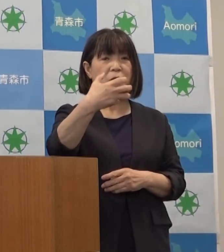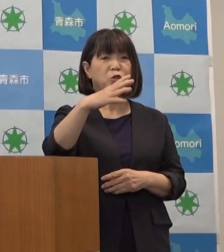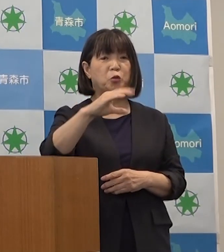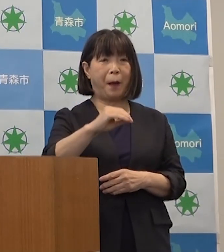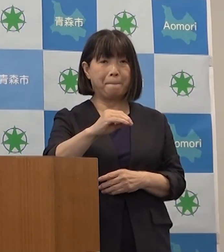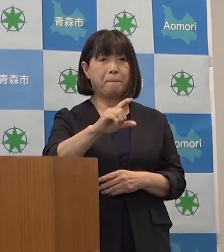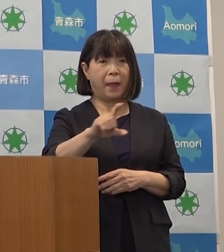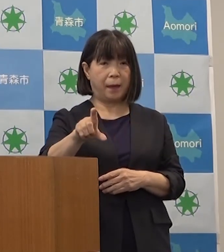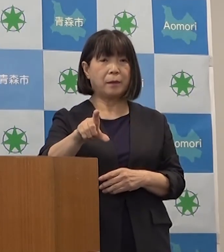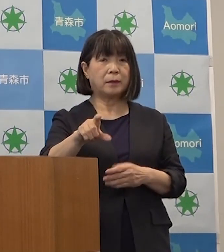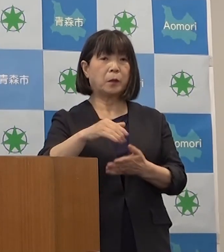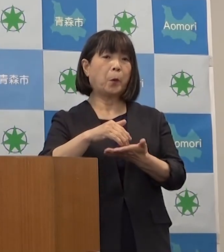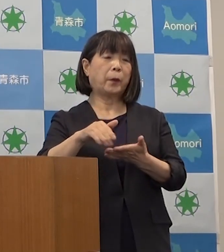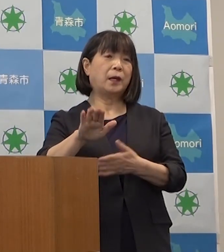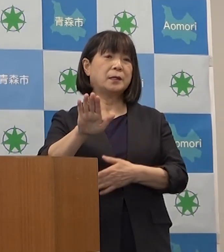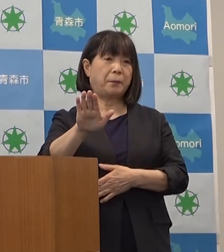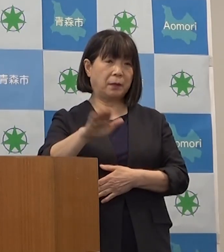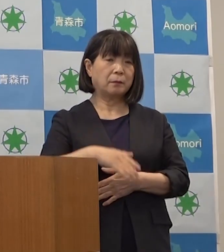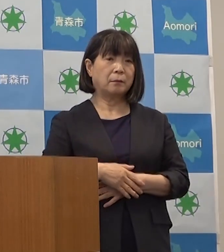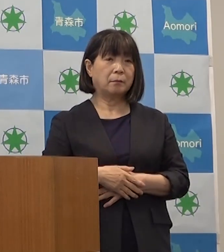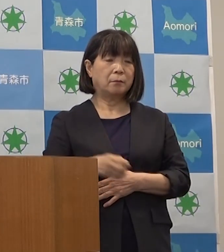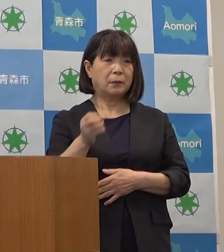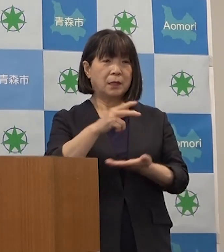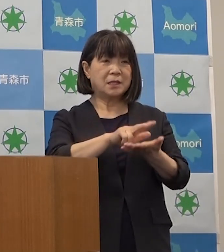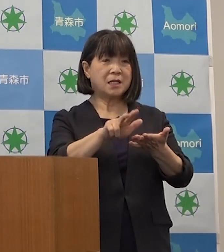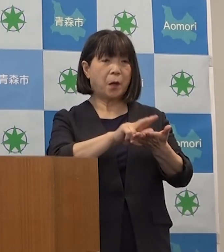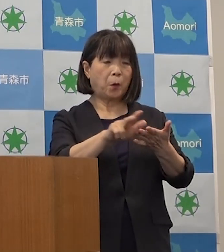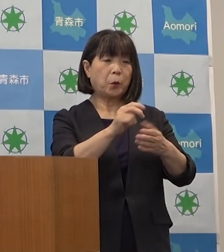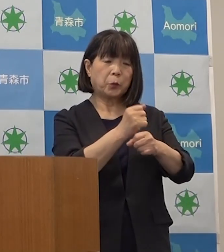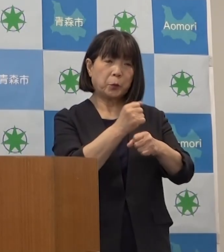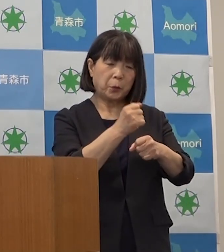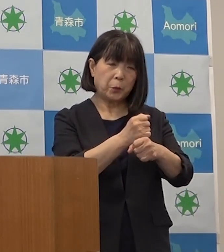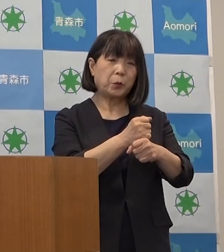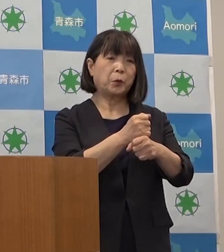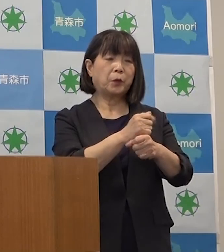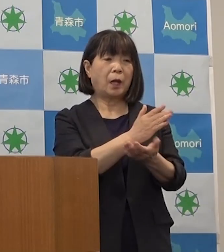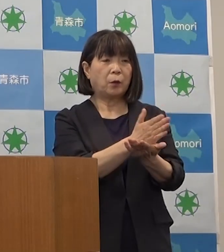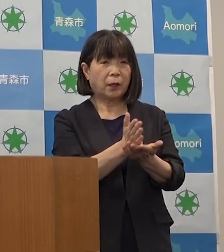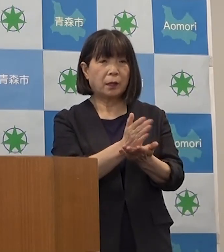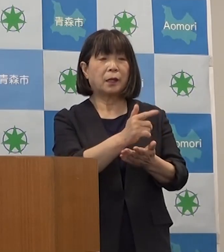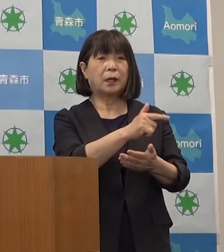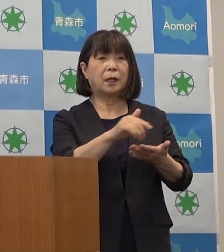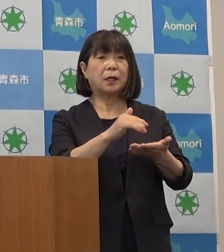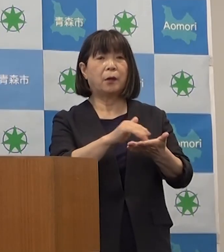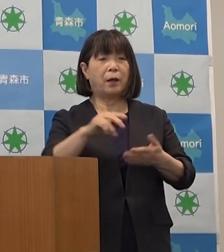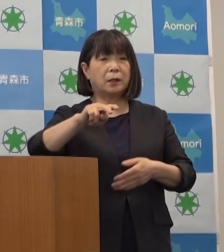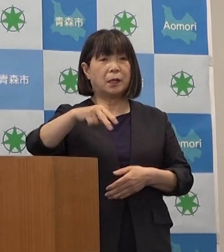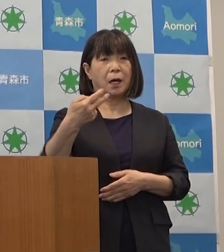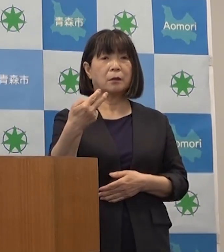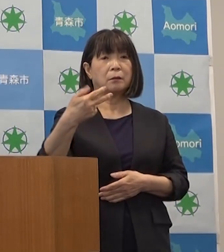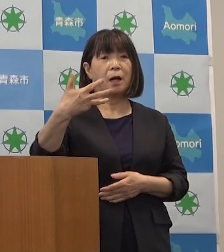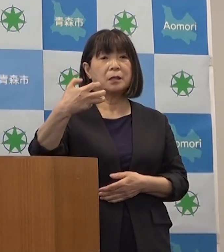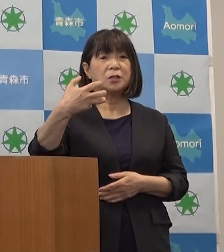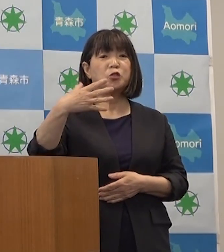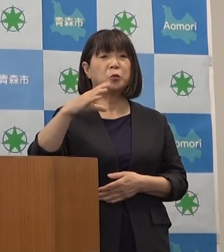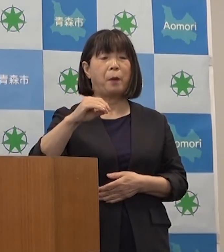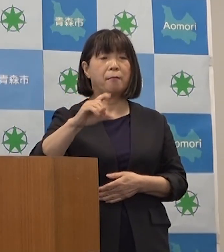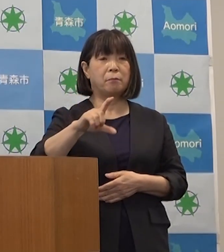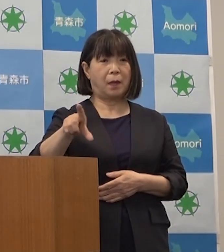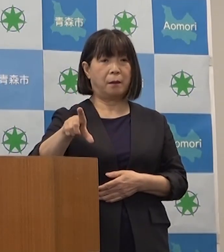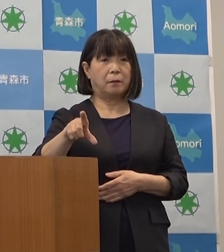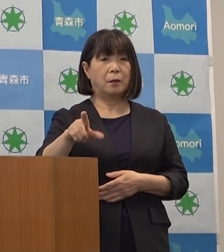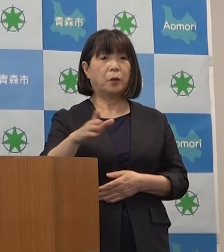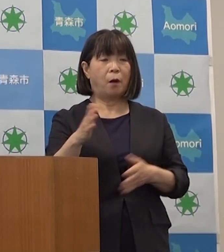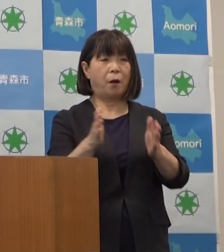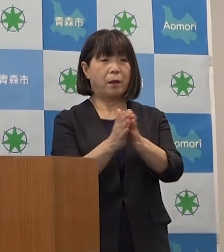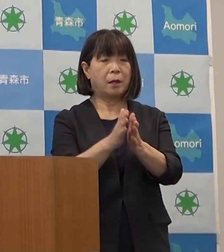見ております。それから資料の作成はなどの経費としては280万円ほどと、